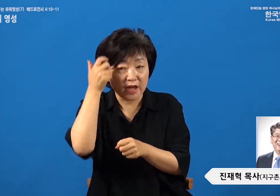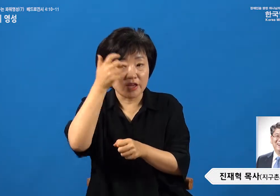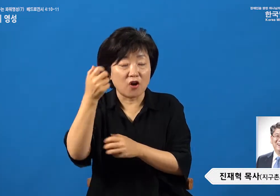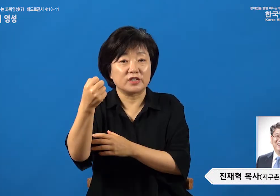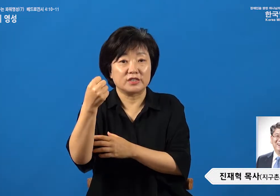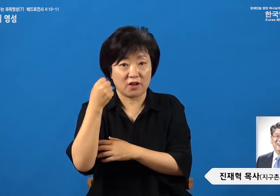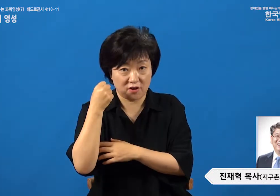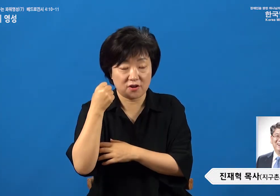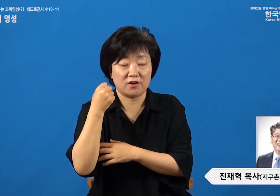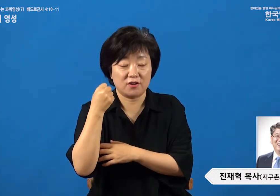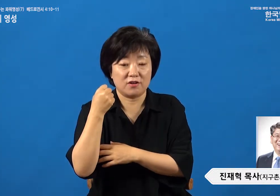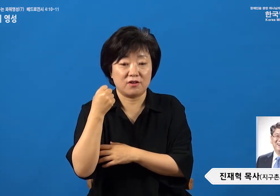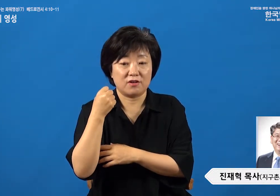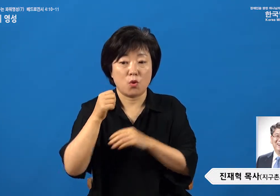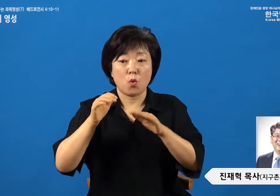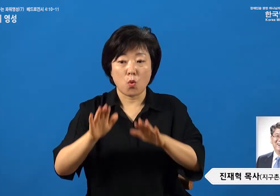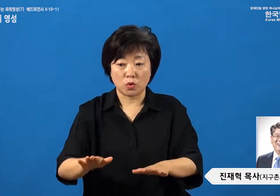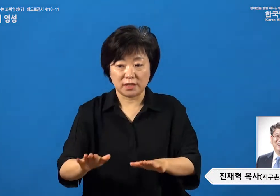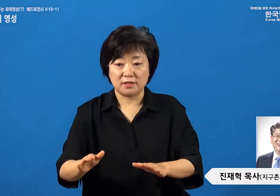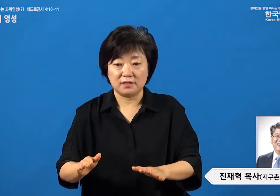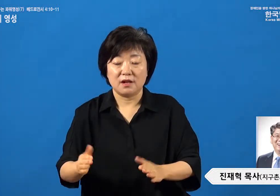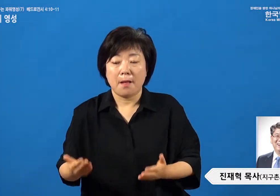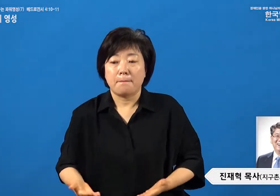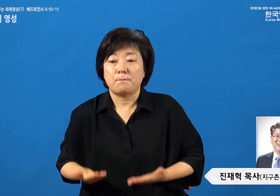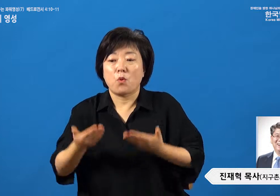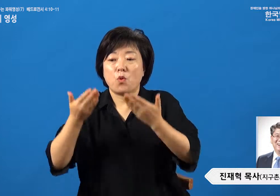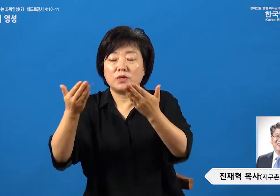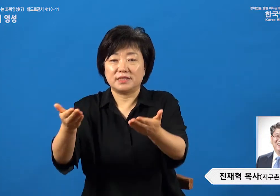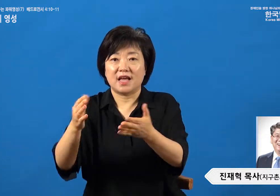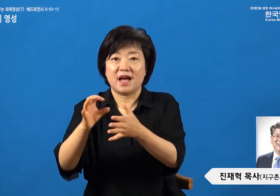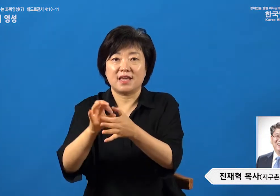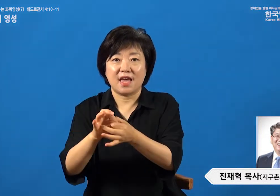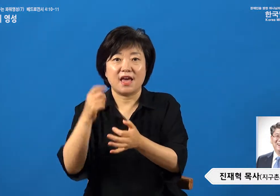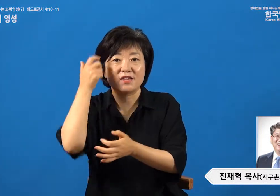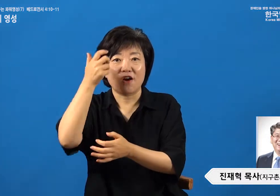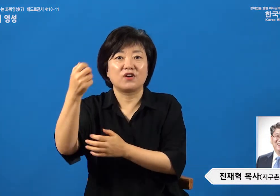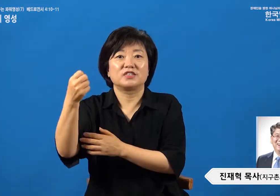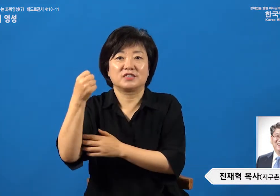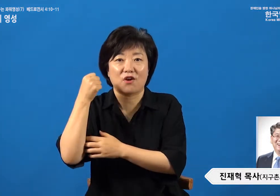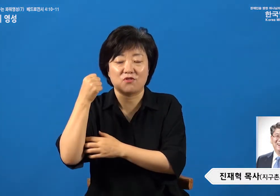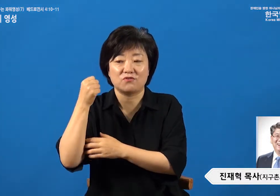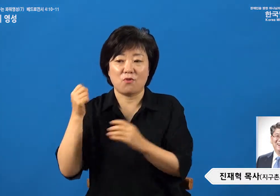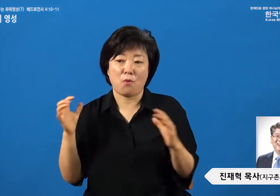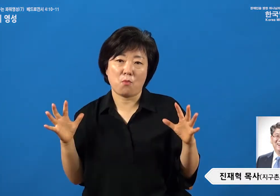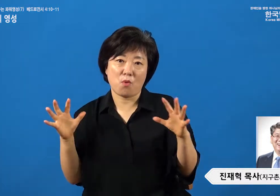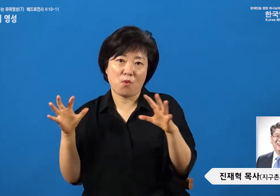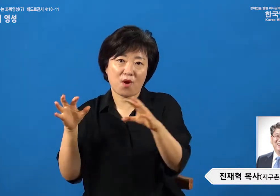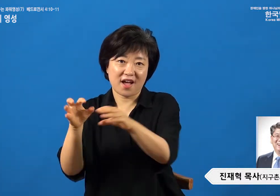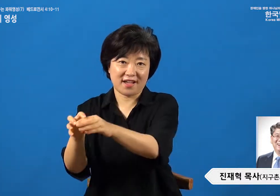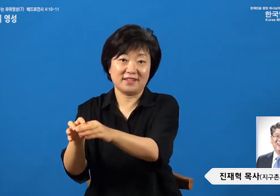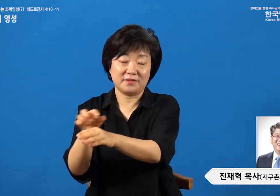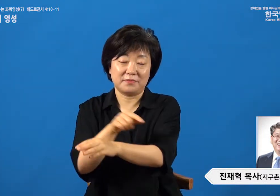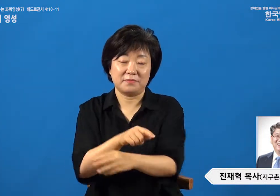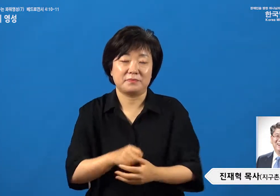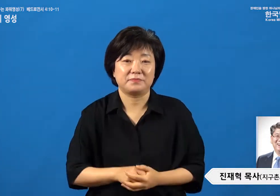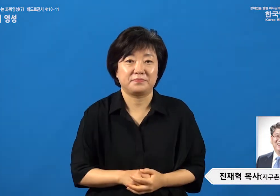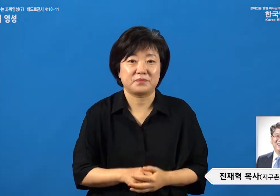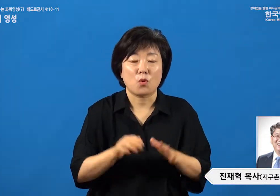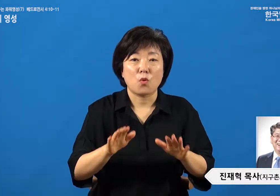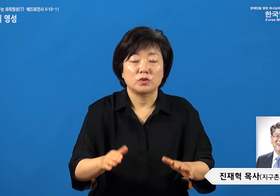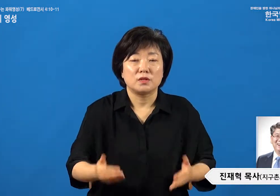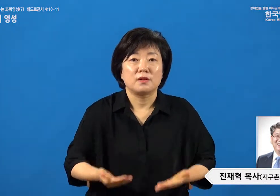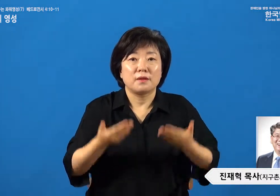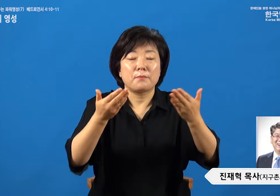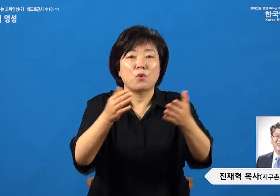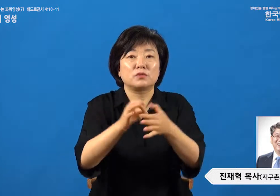이 겸손의 영성이 이제 오늘 말씀하시는 이 봉사의 영성으로 모아지게 됩니다.